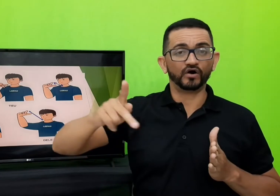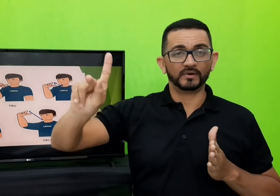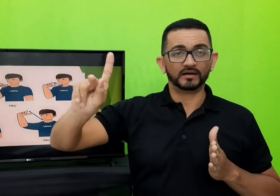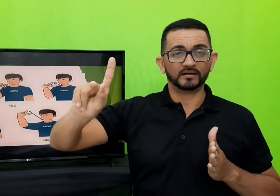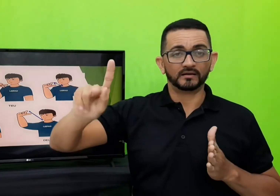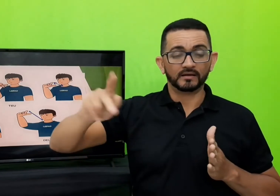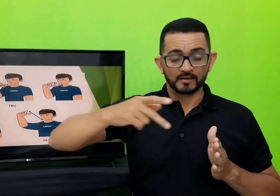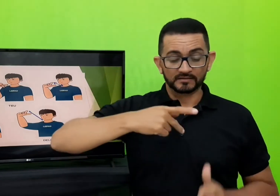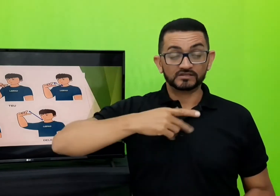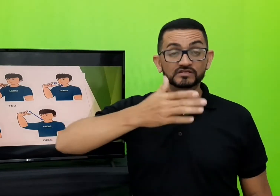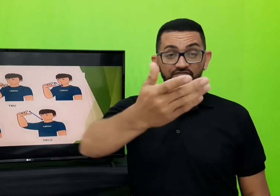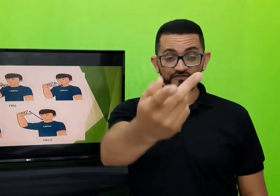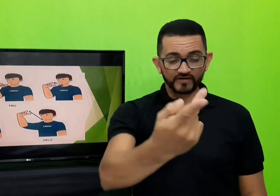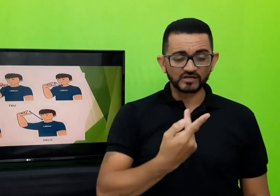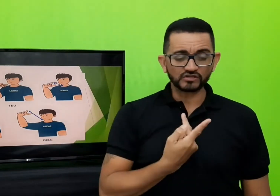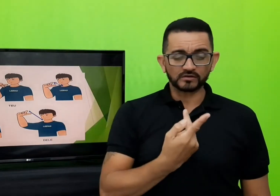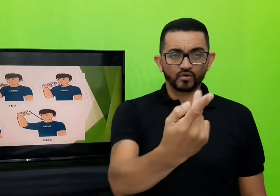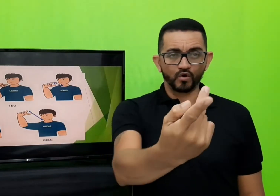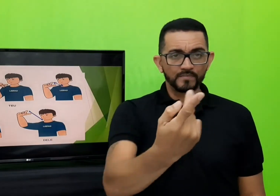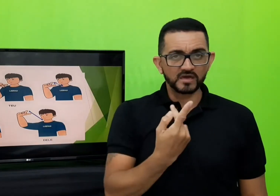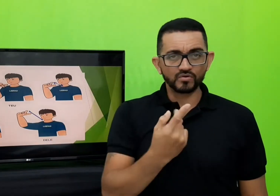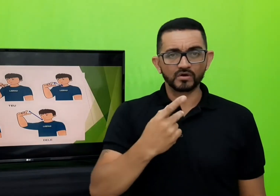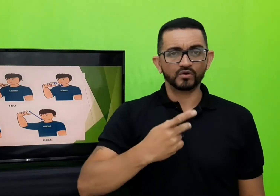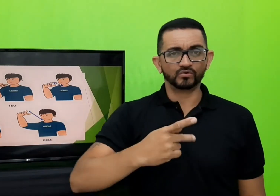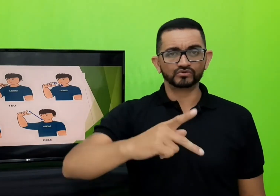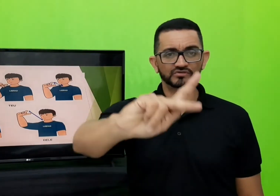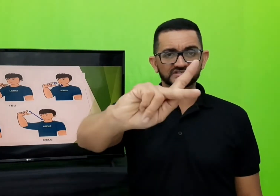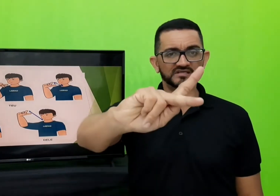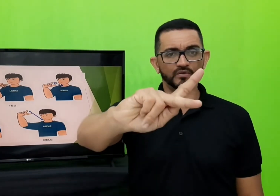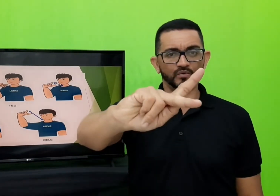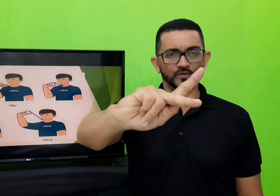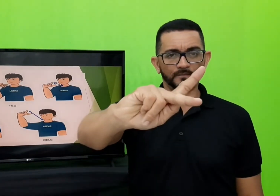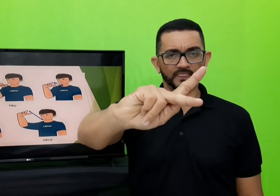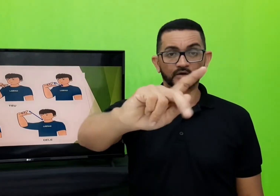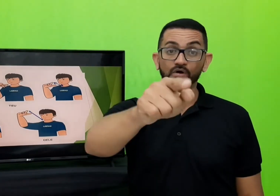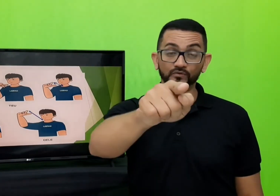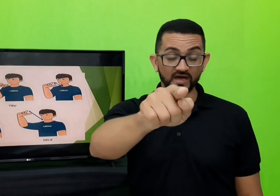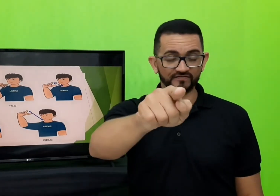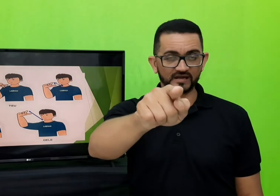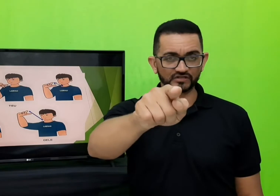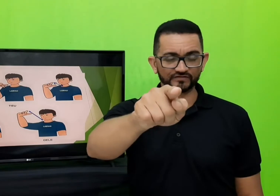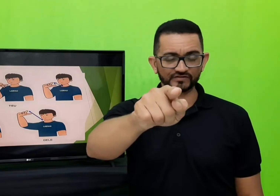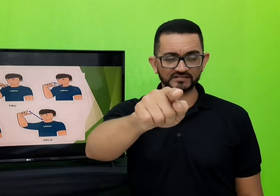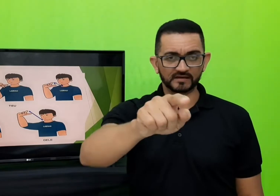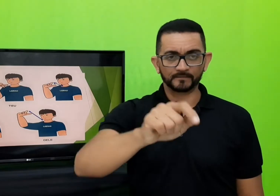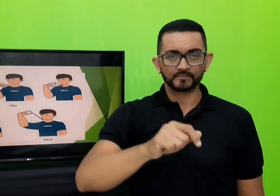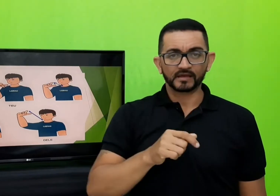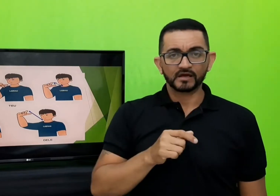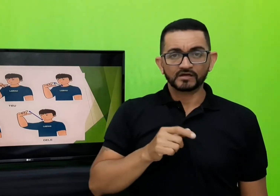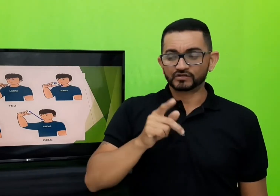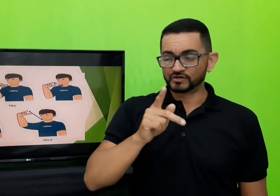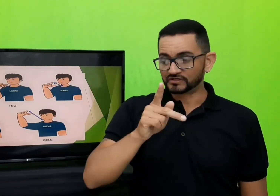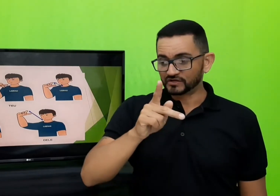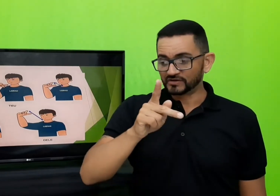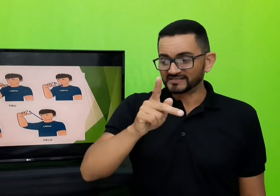forma. De frente comigo, eu uso seu, quando é referente a você. Se eu quiser